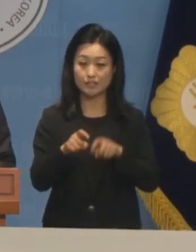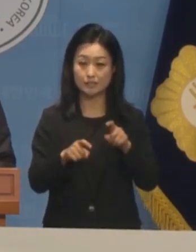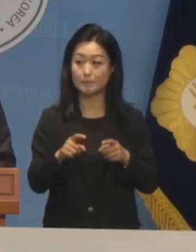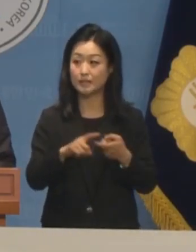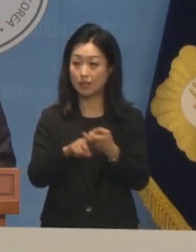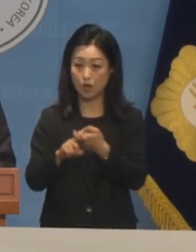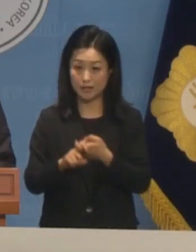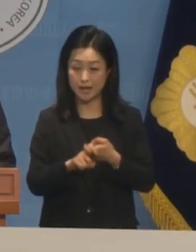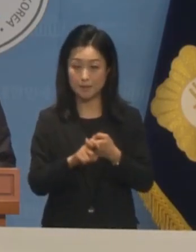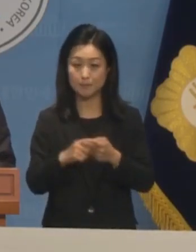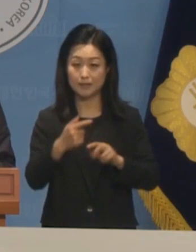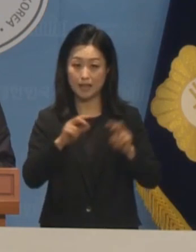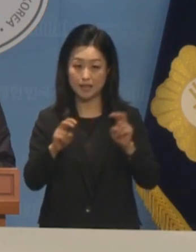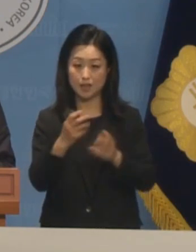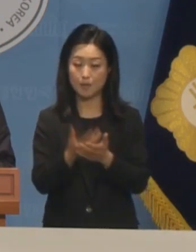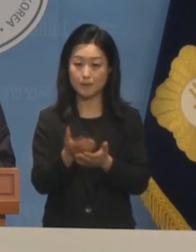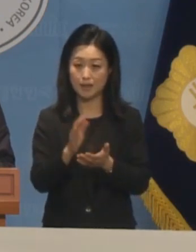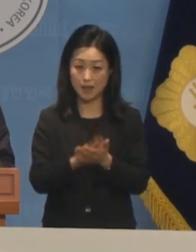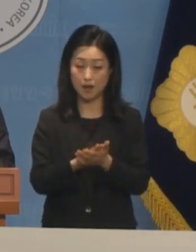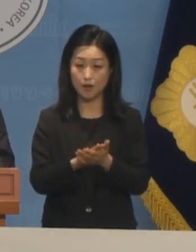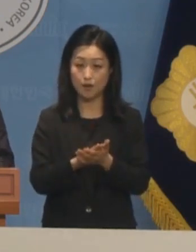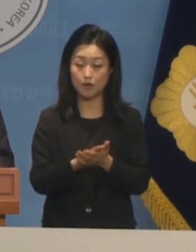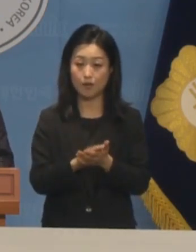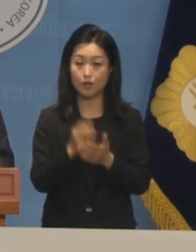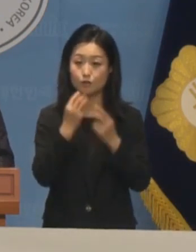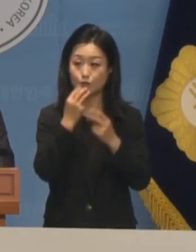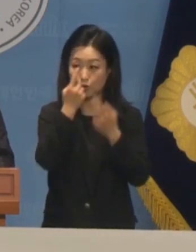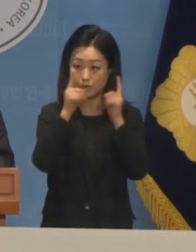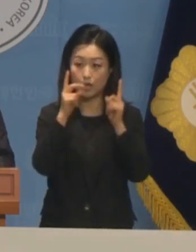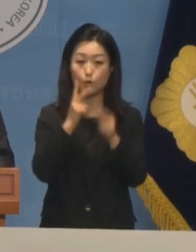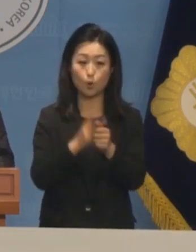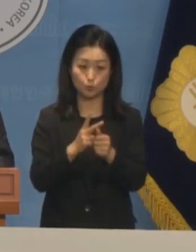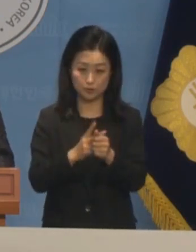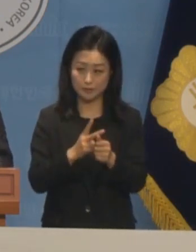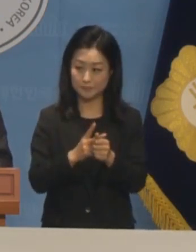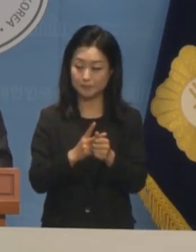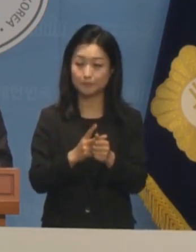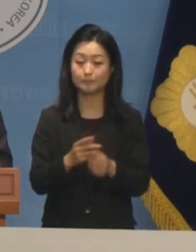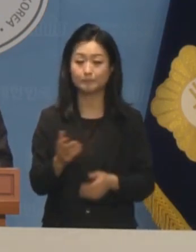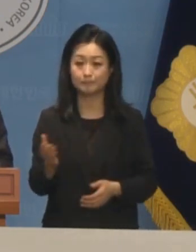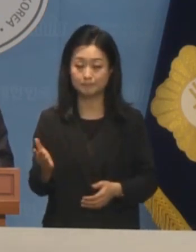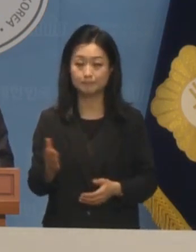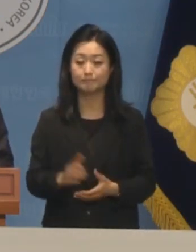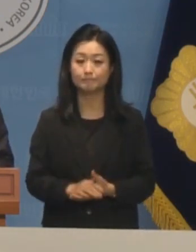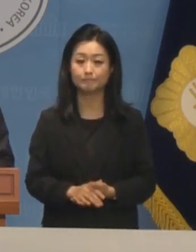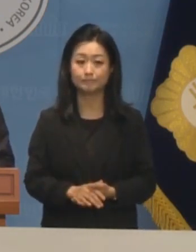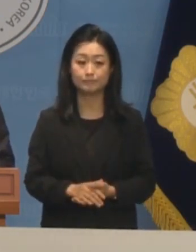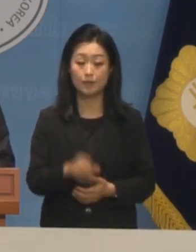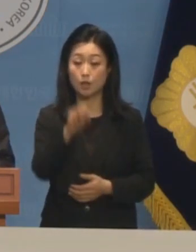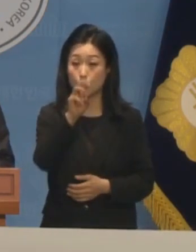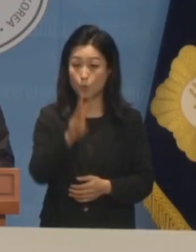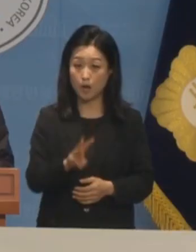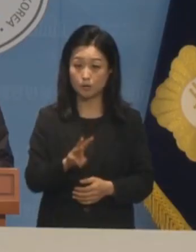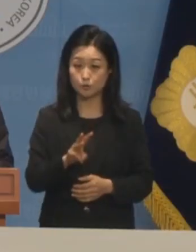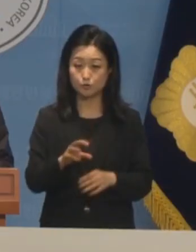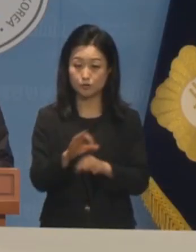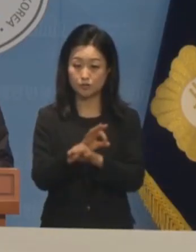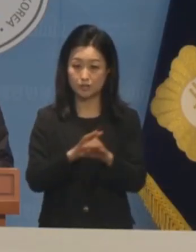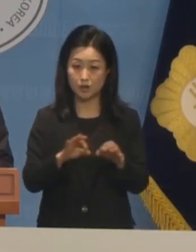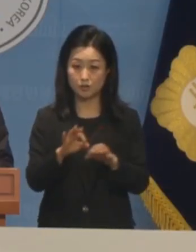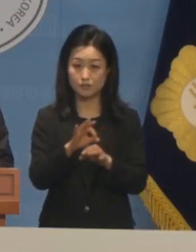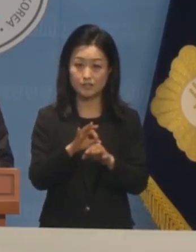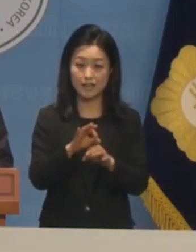실천시민연합 재벌개혁위원장이신 박상인 서울대 교수님 참석하셨습니다. 예, 광주경실련